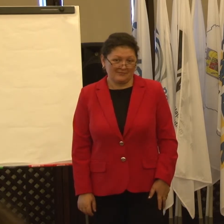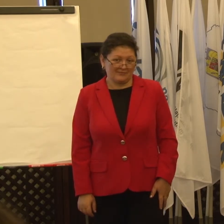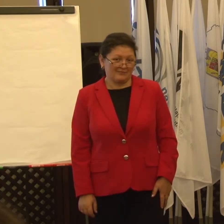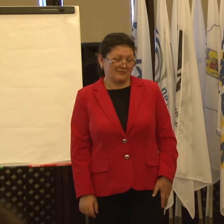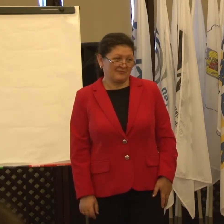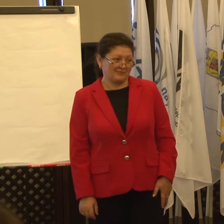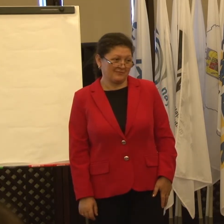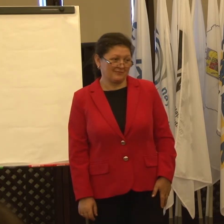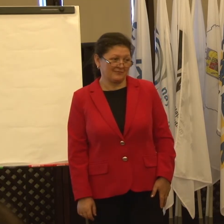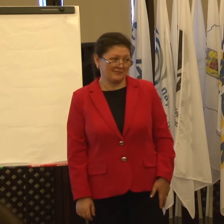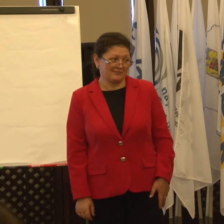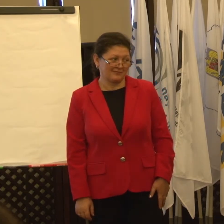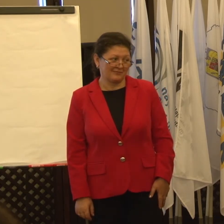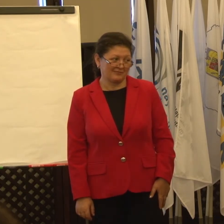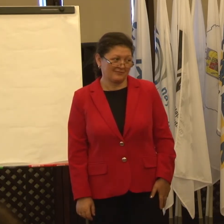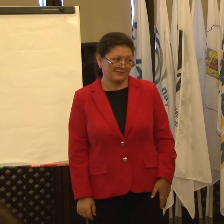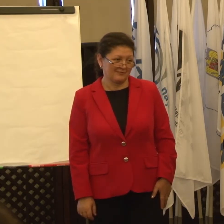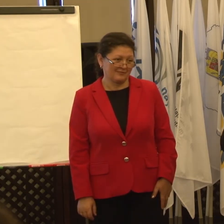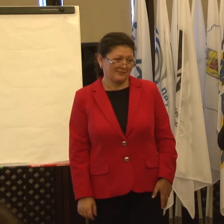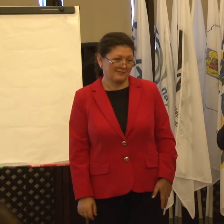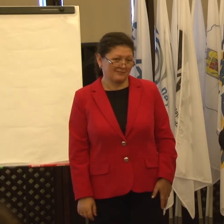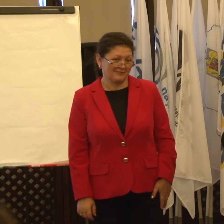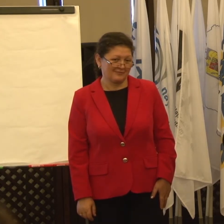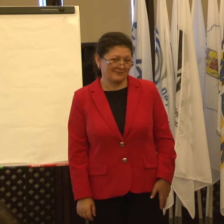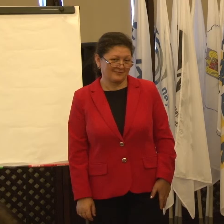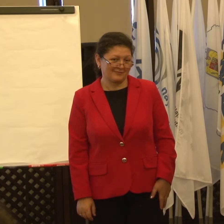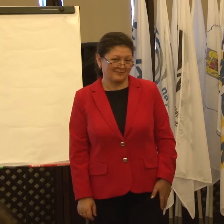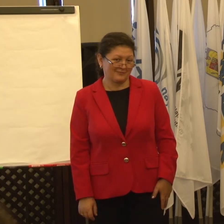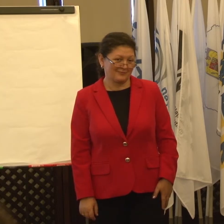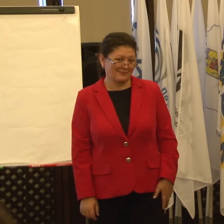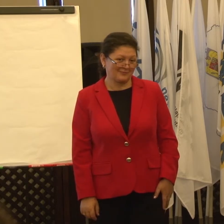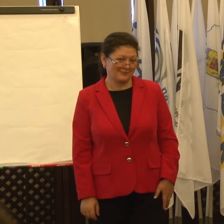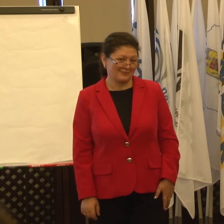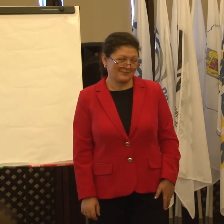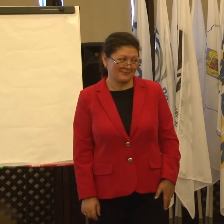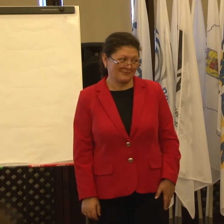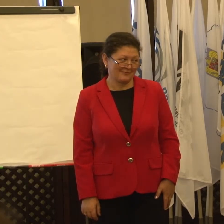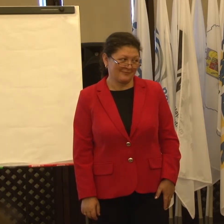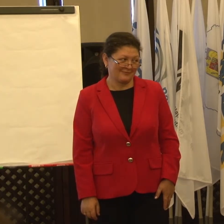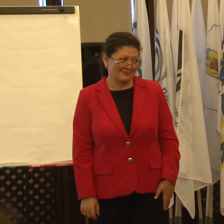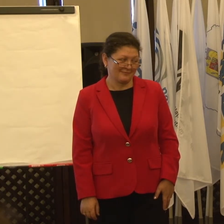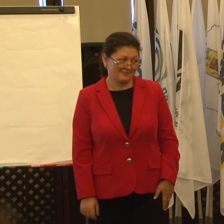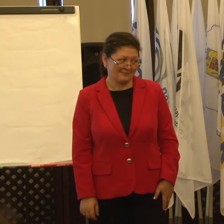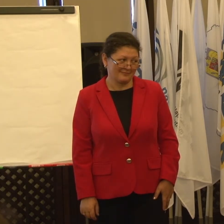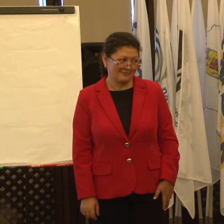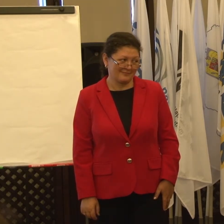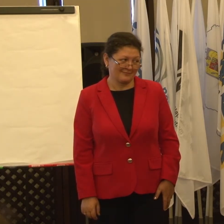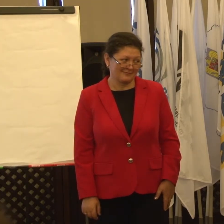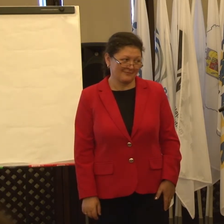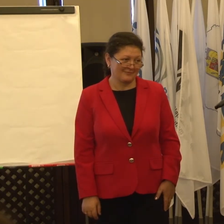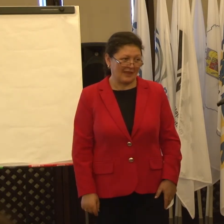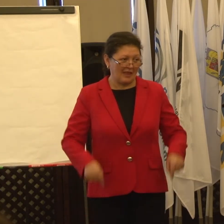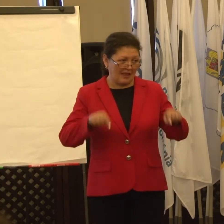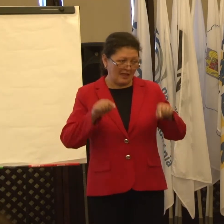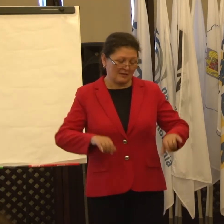important că aici, astăzi, se întâmplă niște lucruri frumoase, că există partea frumoasă